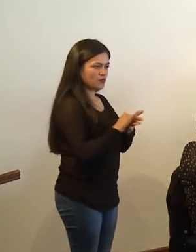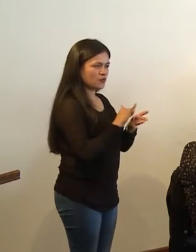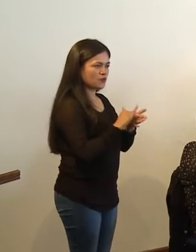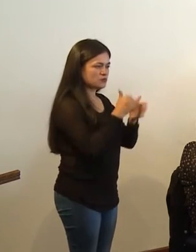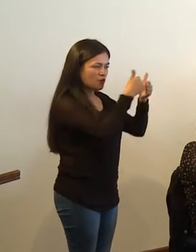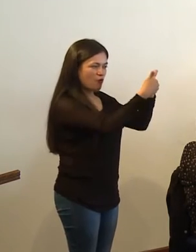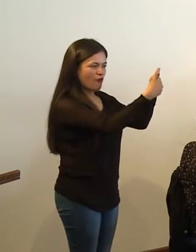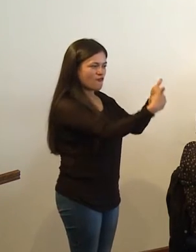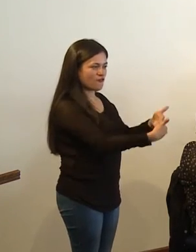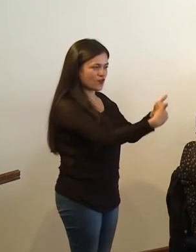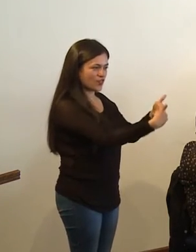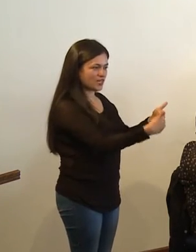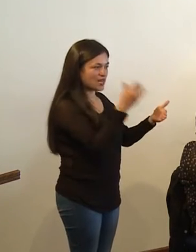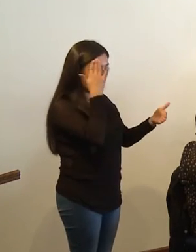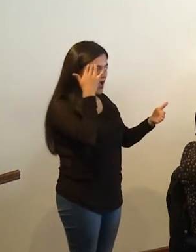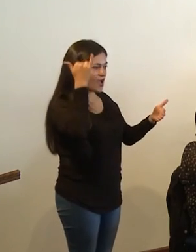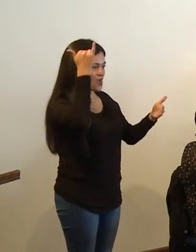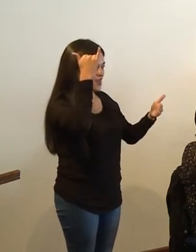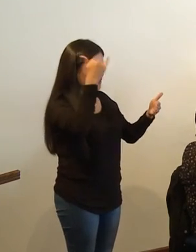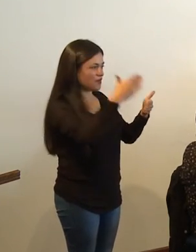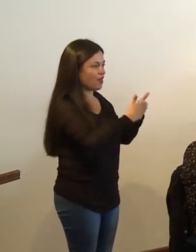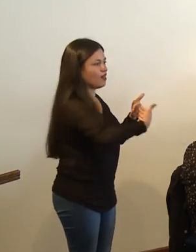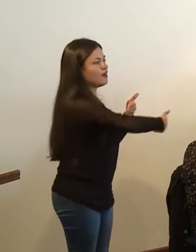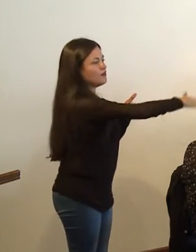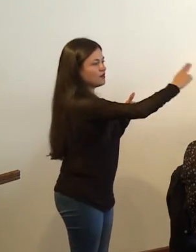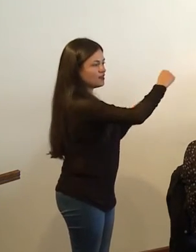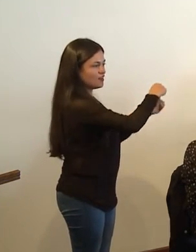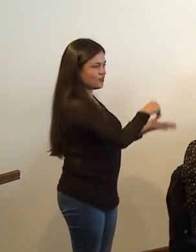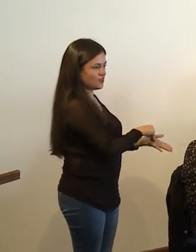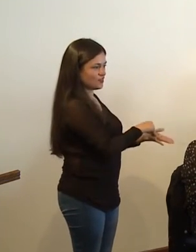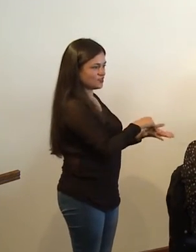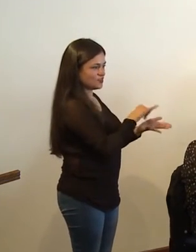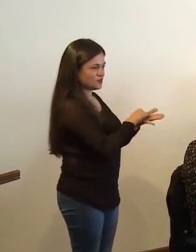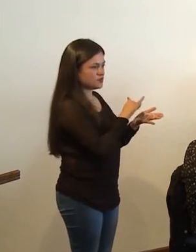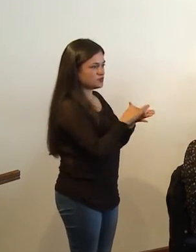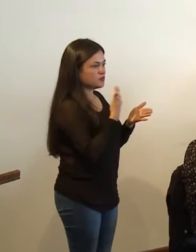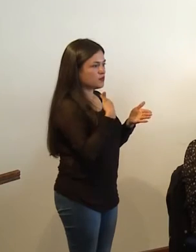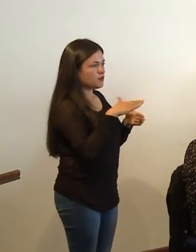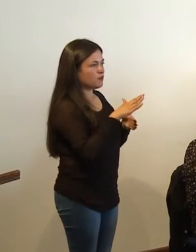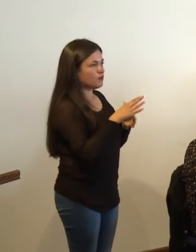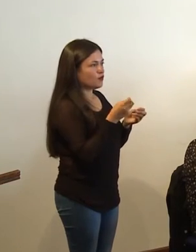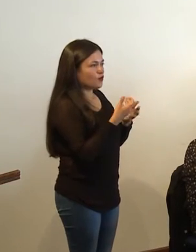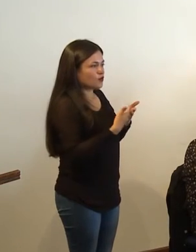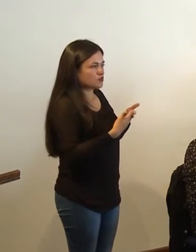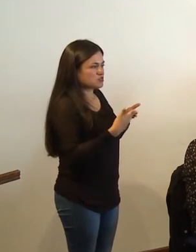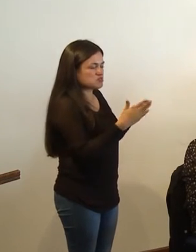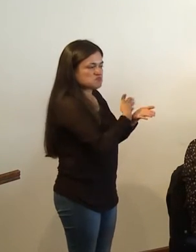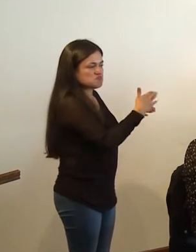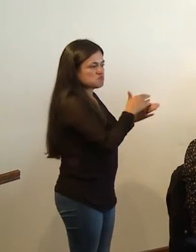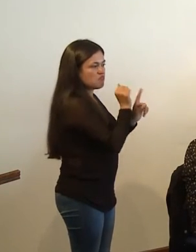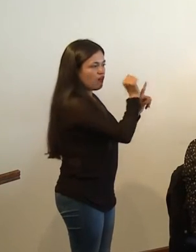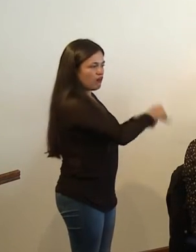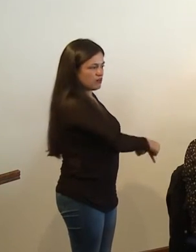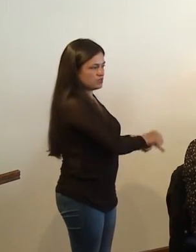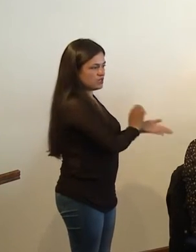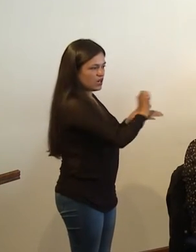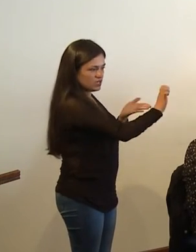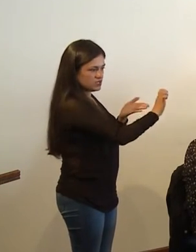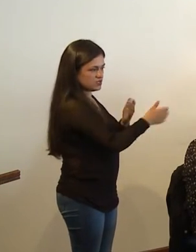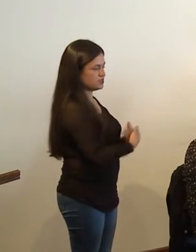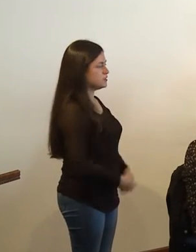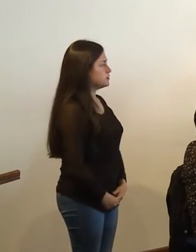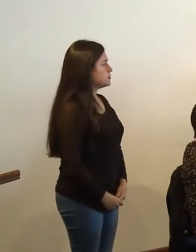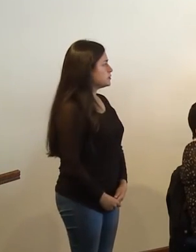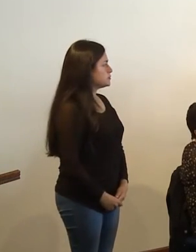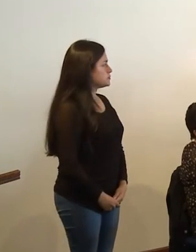esas fronteras, esa piedra desechada por los grandes arquitectos, puede tener ahí un lugar muy